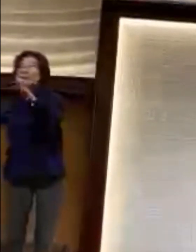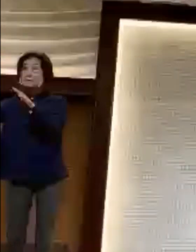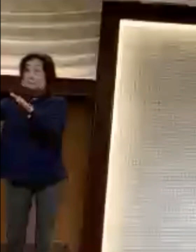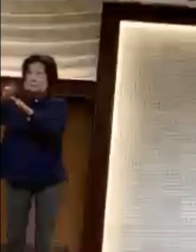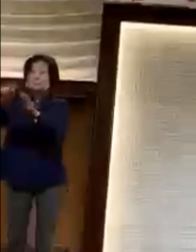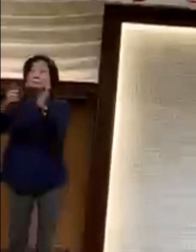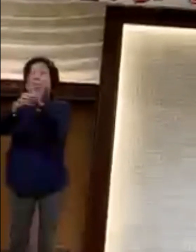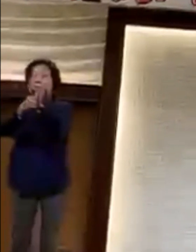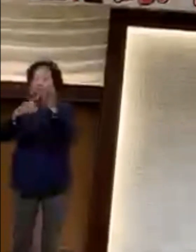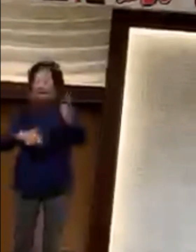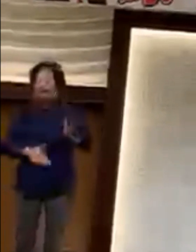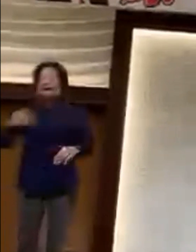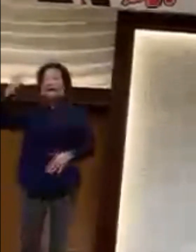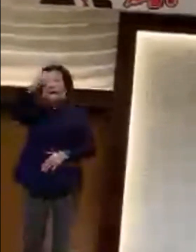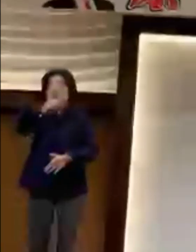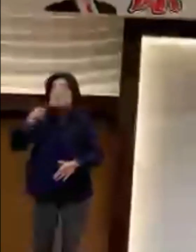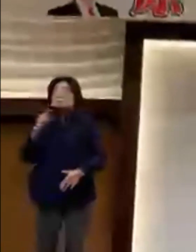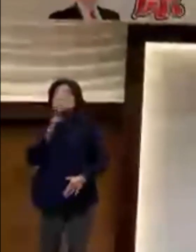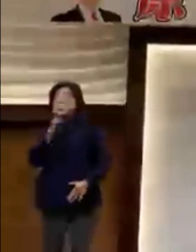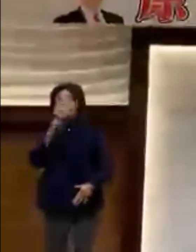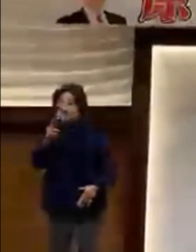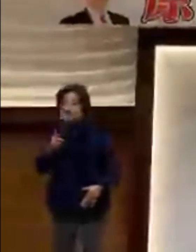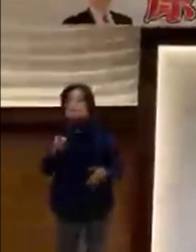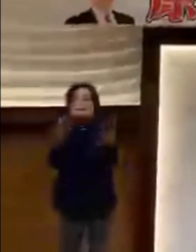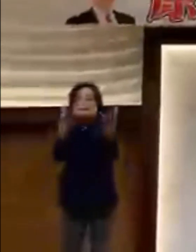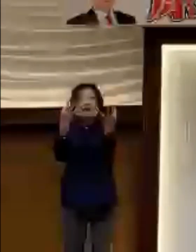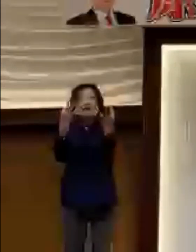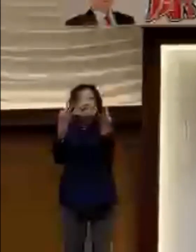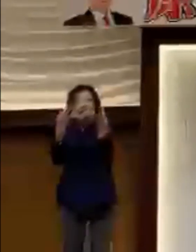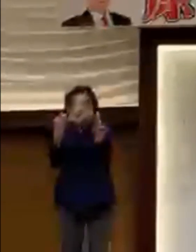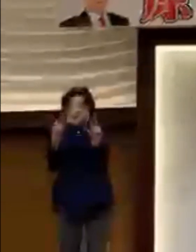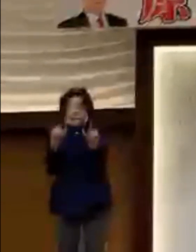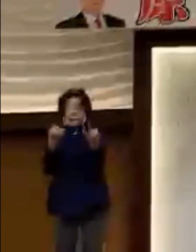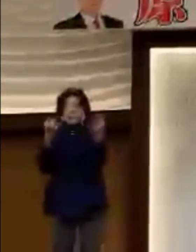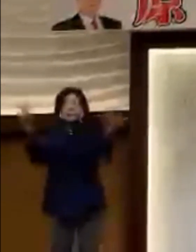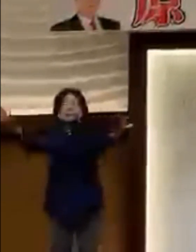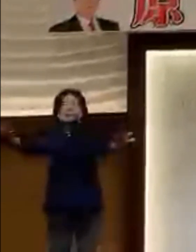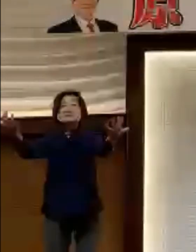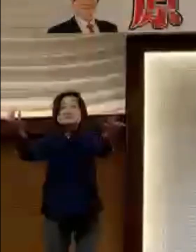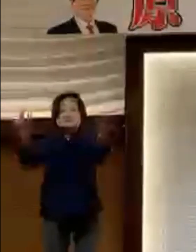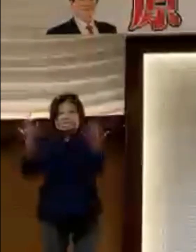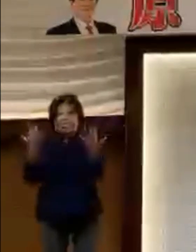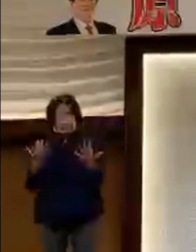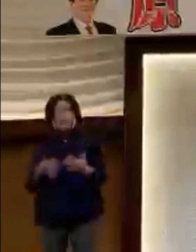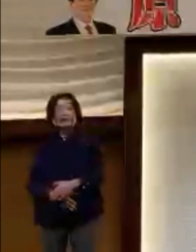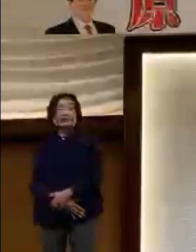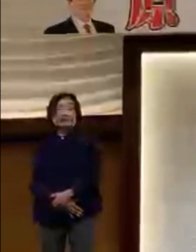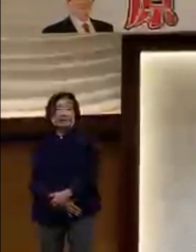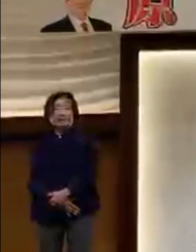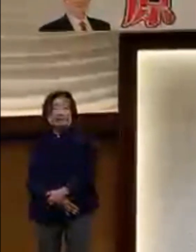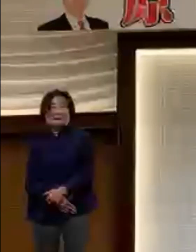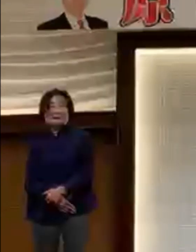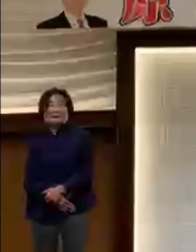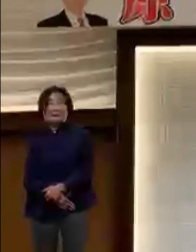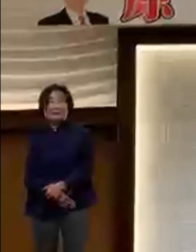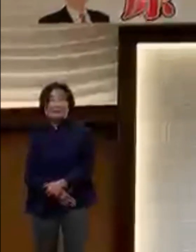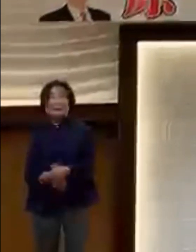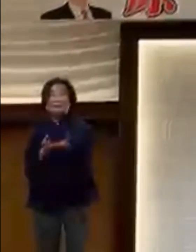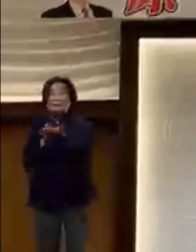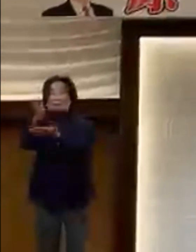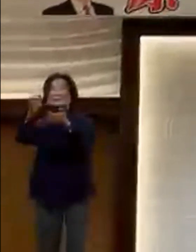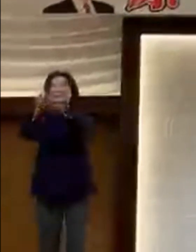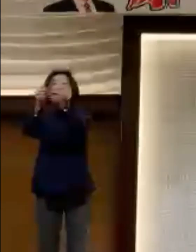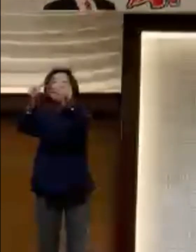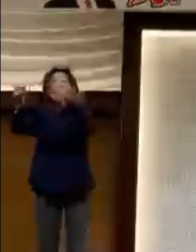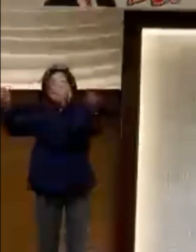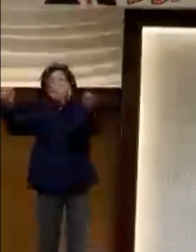弘です。今日はこんなにもたくさんの皆様にお足を運んでいただきまして、まずもって出発